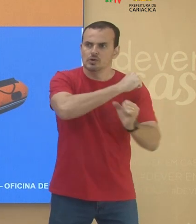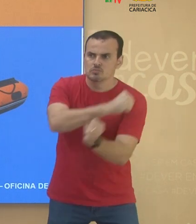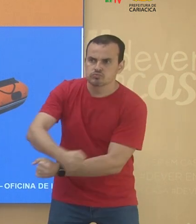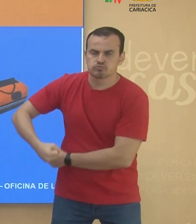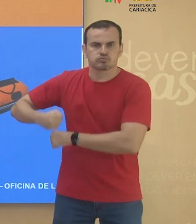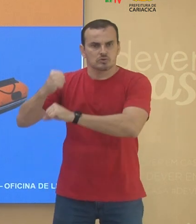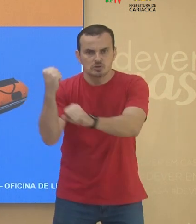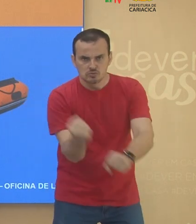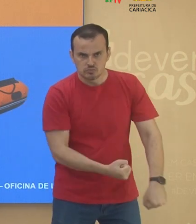Bote.